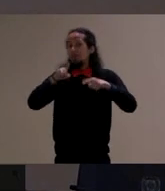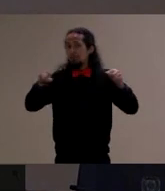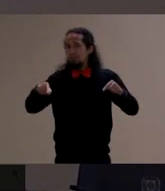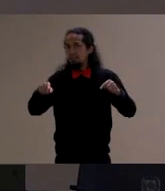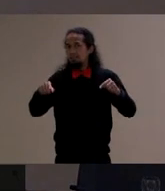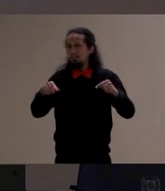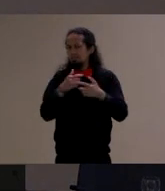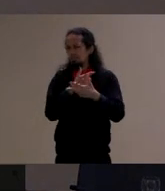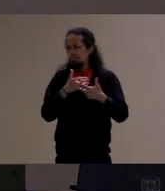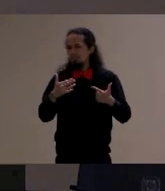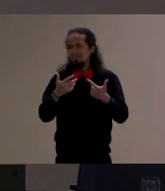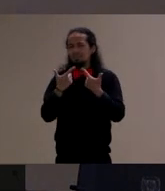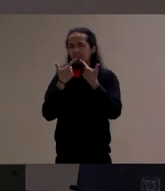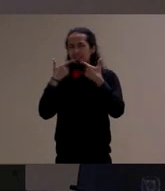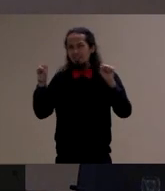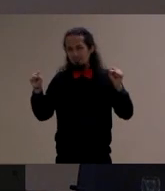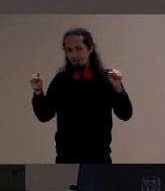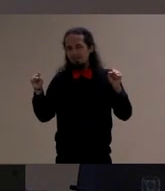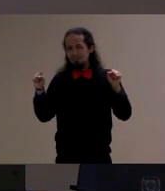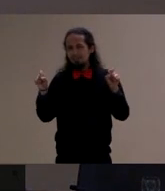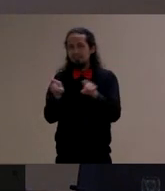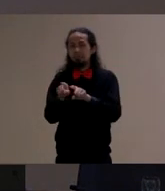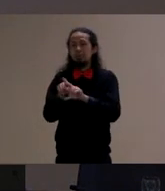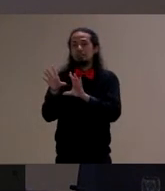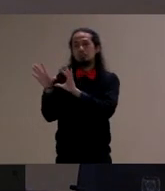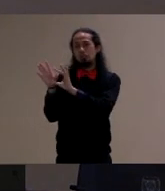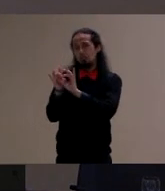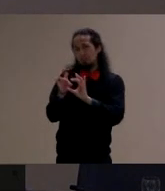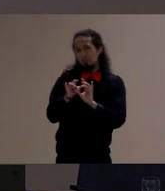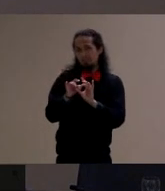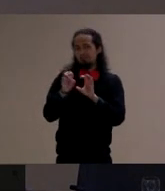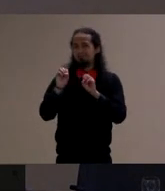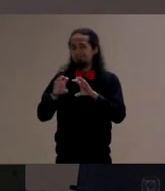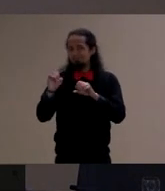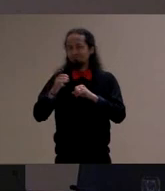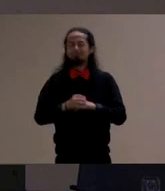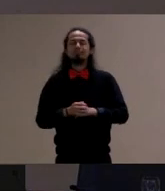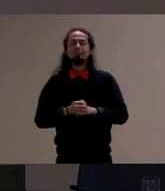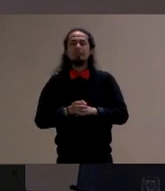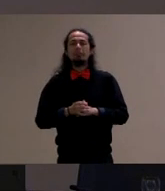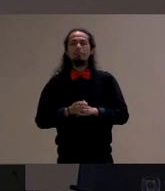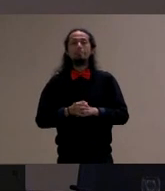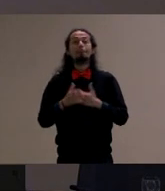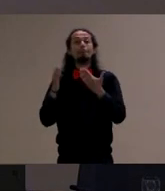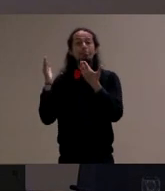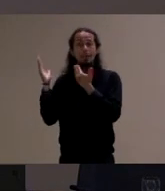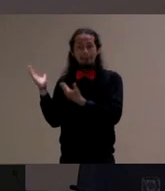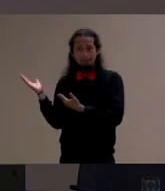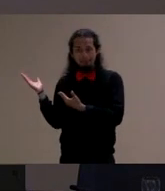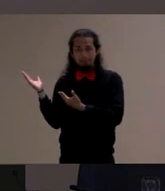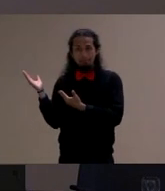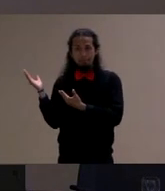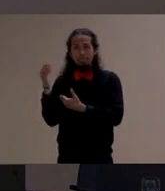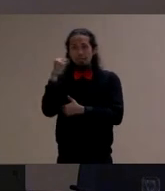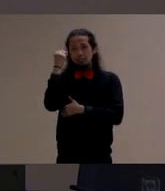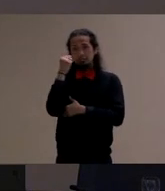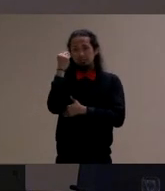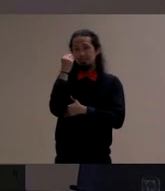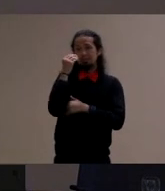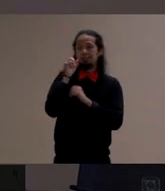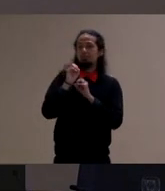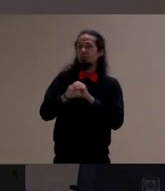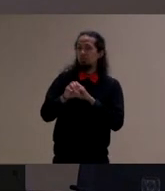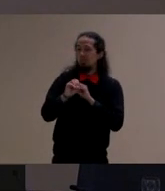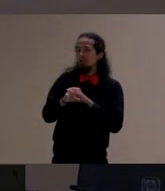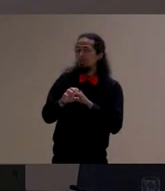linguagem e contextos comunicativos bom então aqui a experiência educativa está sendo